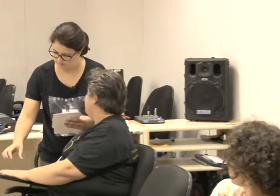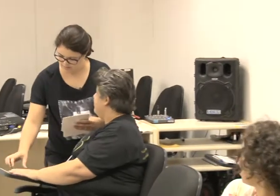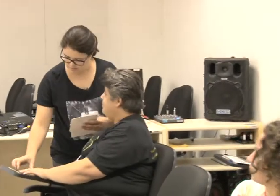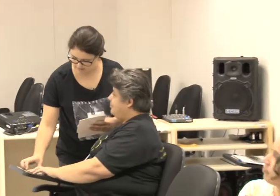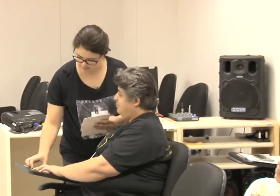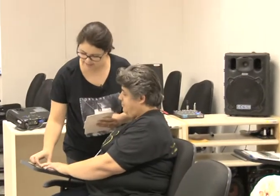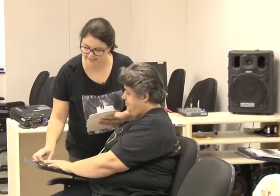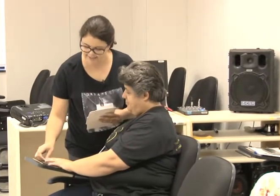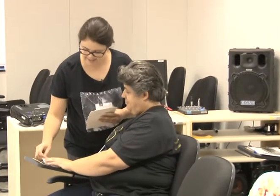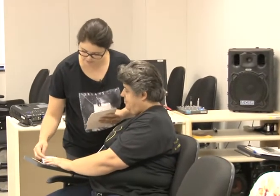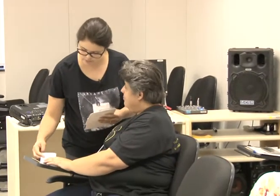Criatividade. Exato.